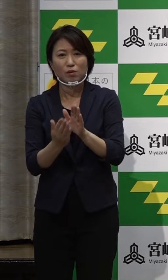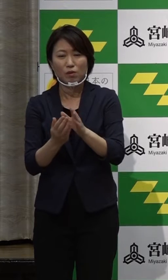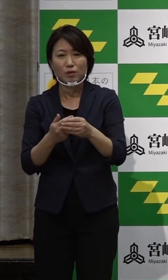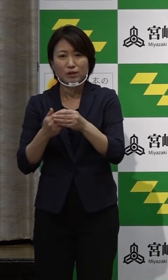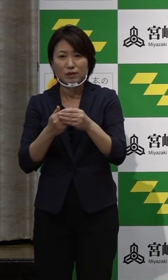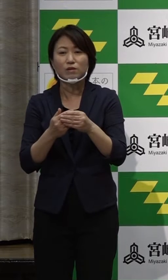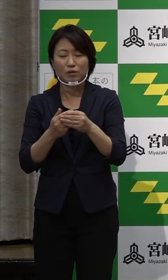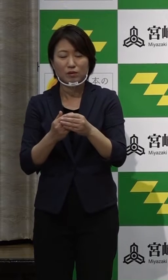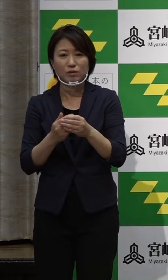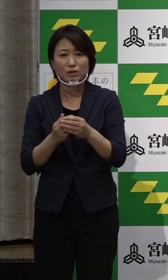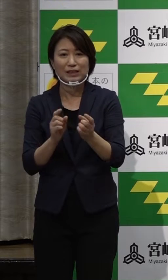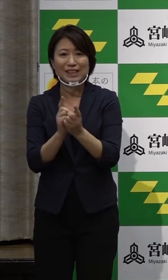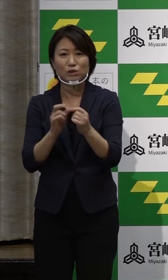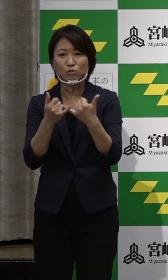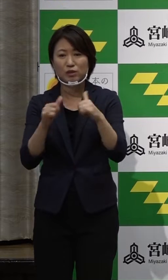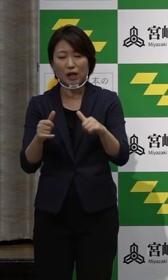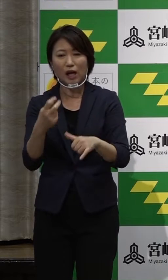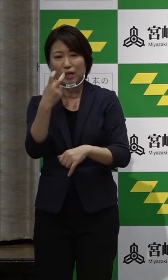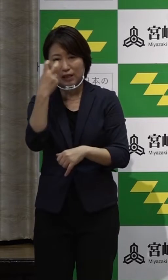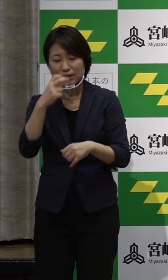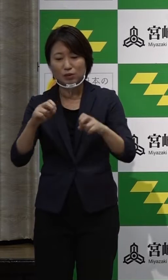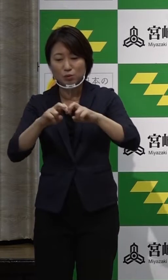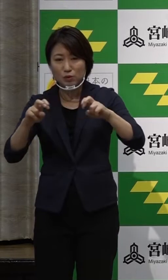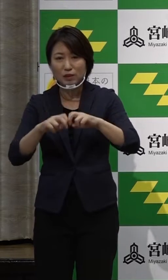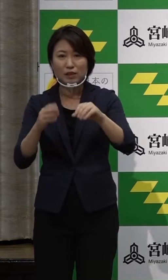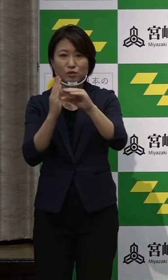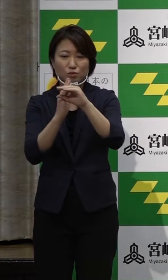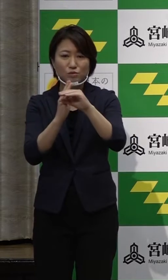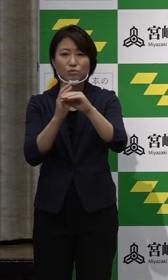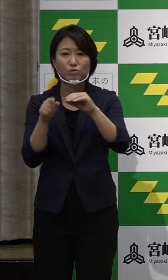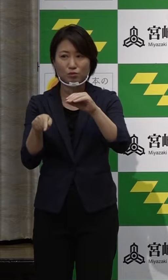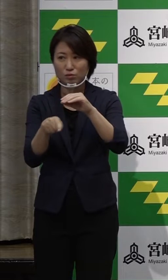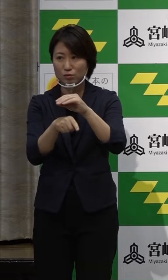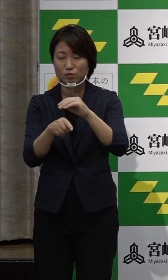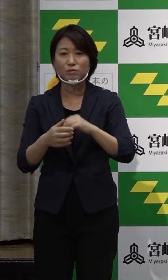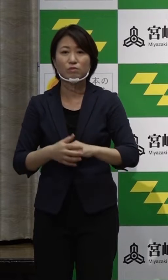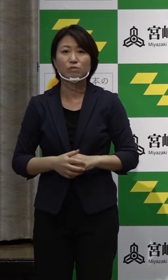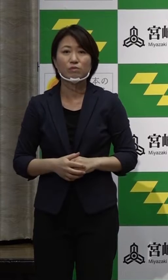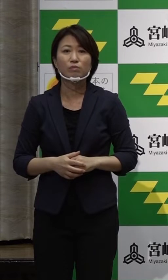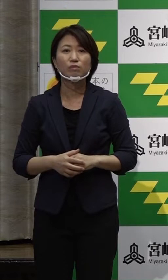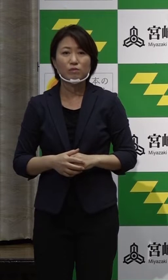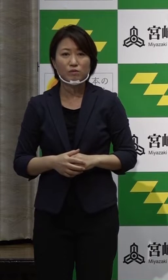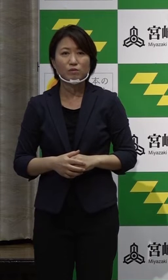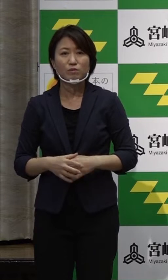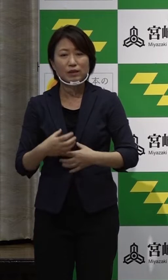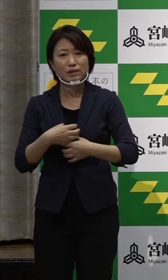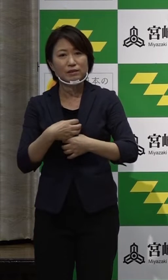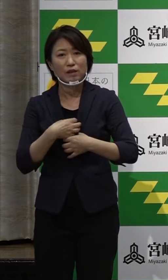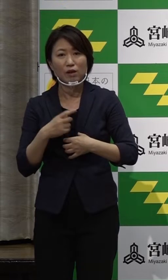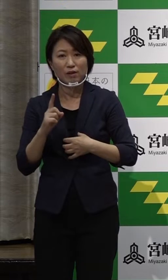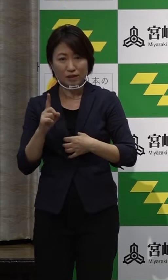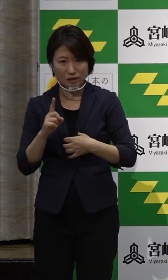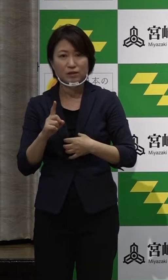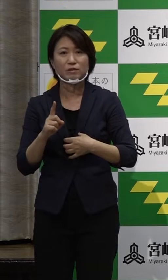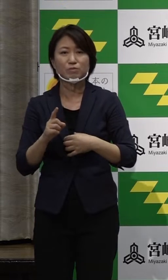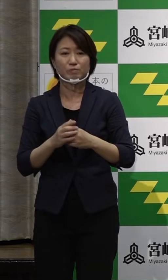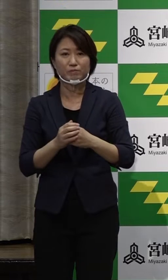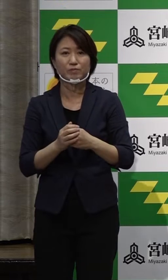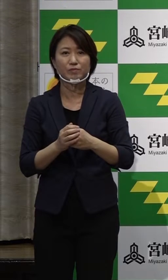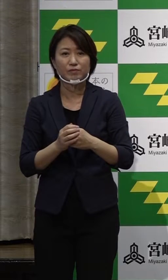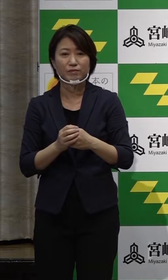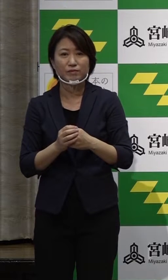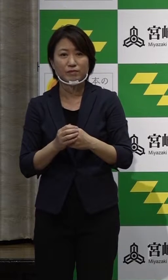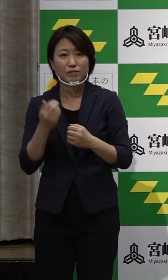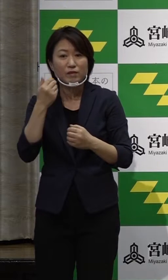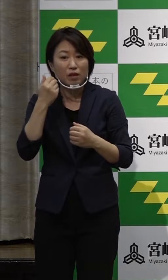況というのを今分析、検査を行っているところであります。やはり 大きい警戒をすべきは、不特定多数